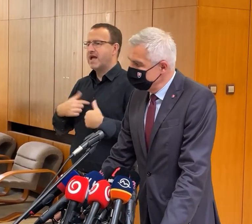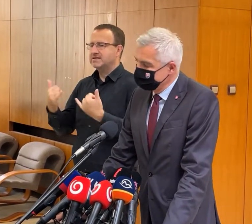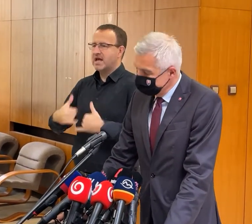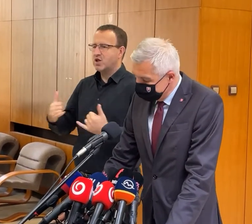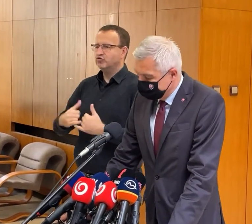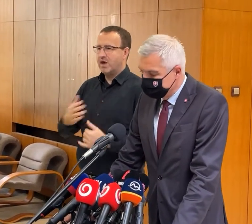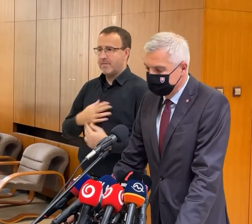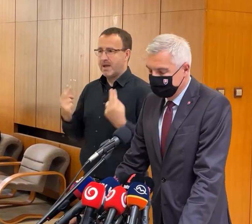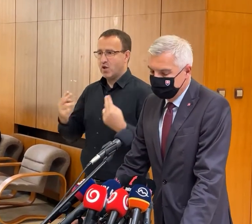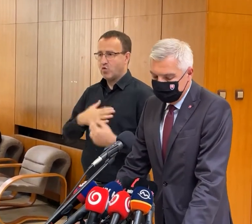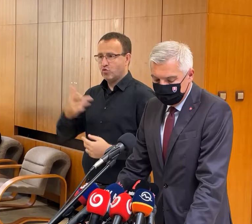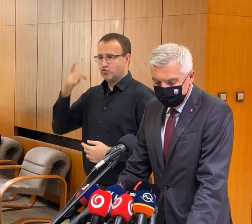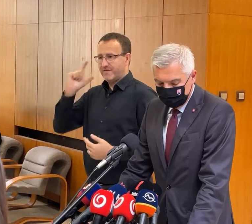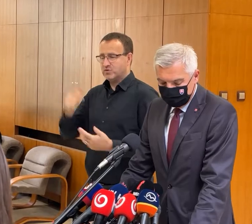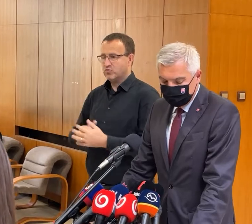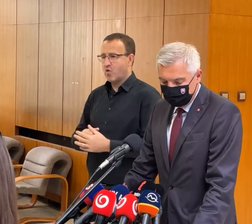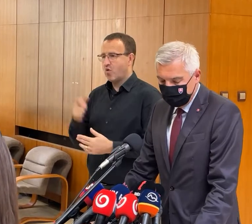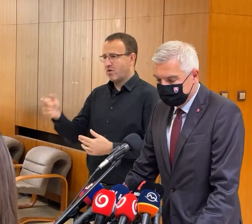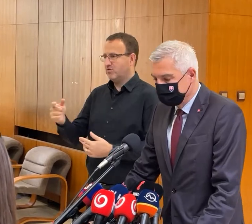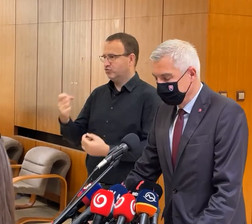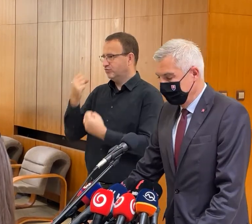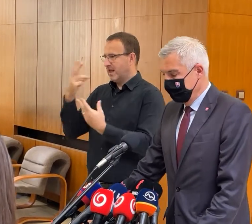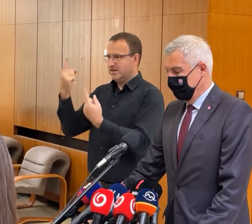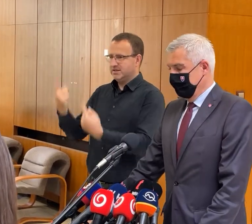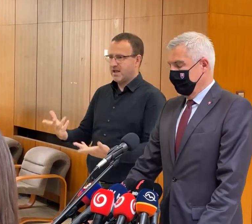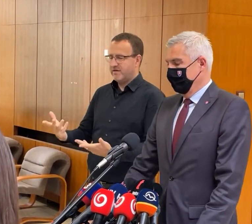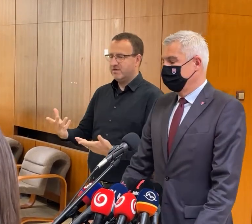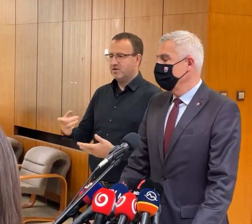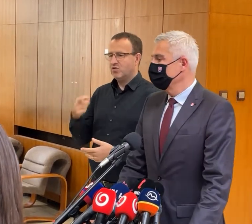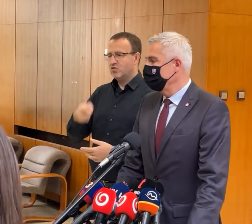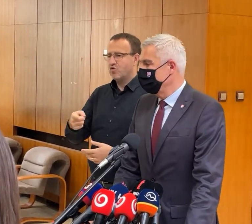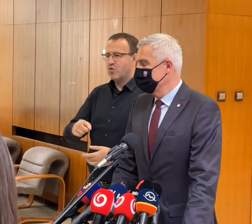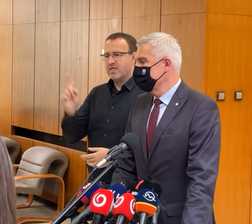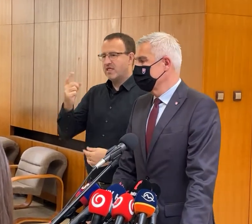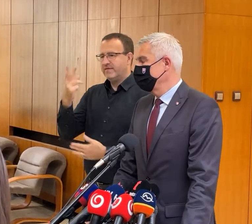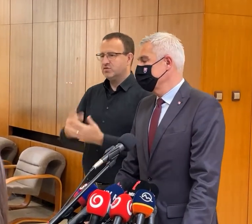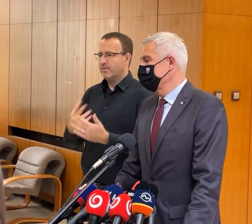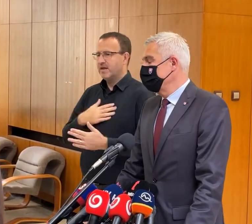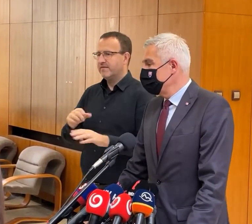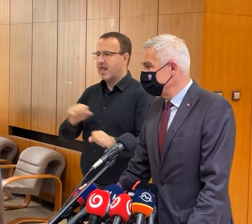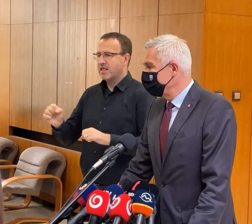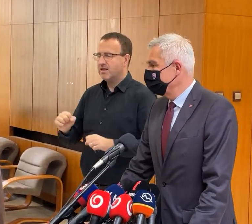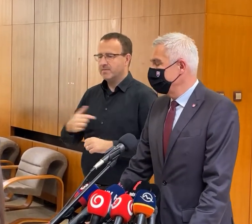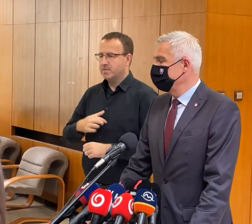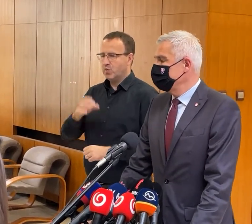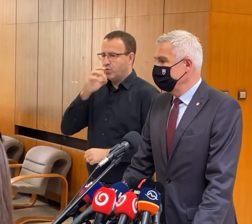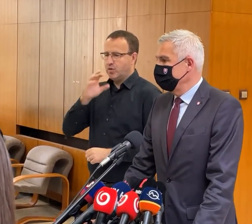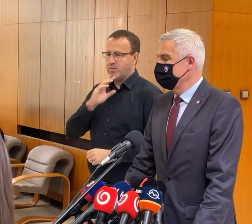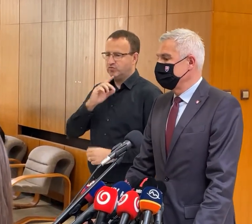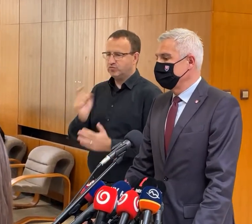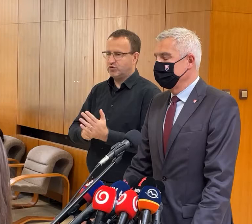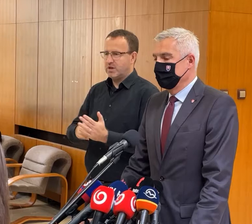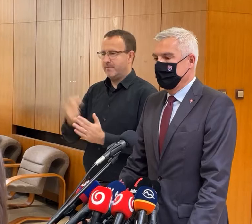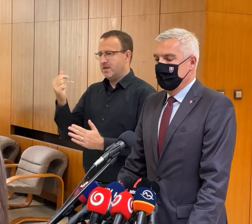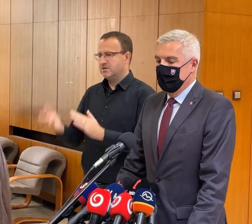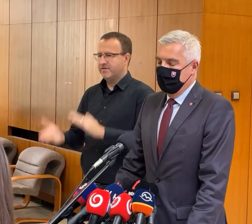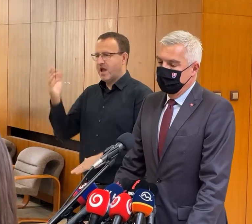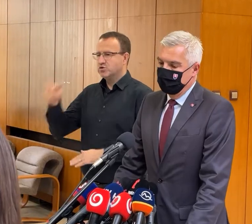to nie je výsledok tejto vlády, by bolo nerealistické. Preto som nežiadal navýšenie,